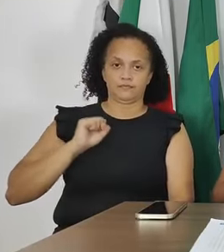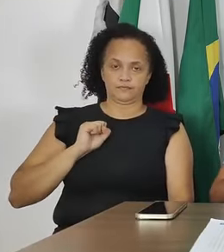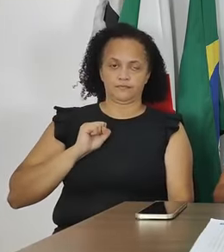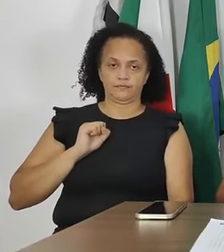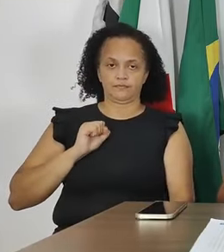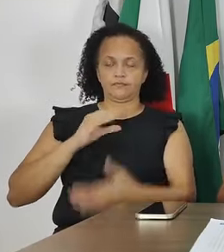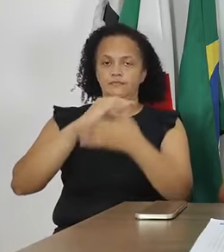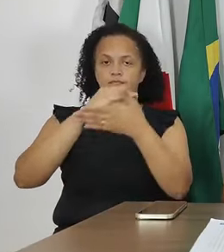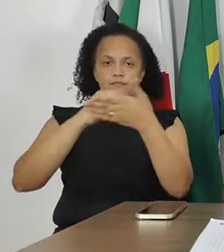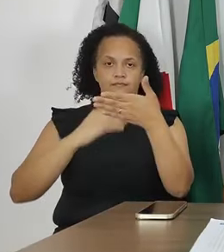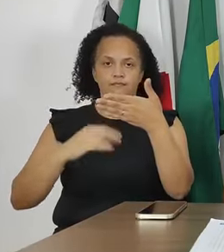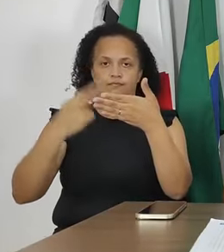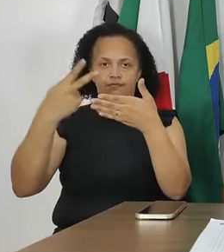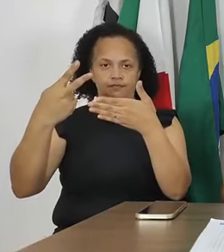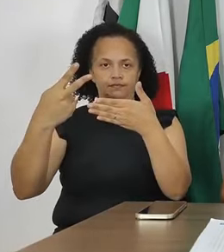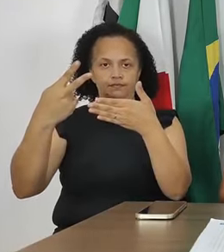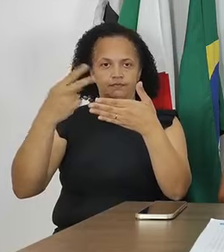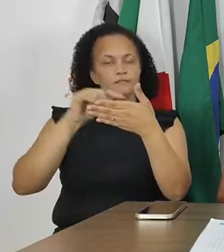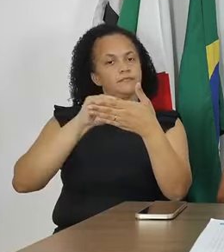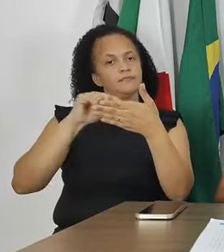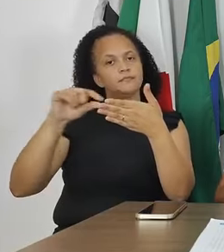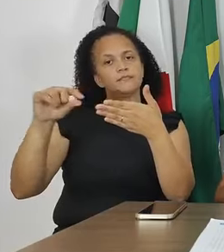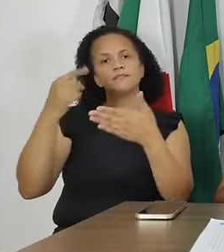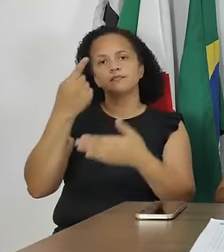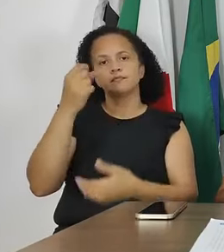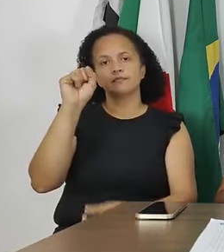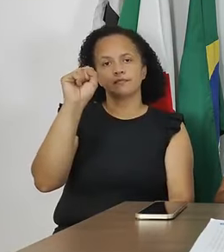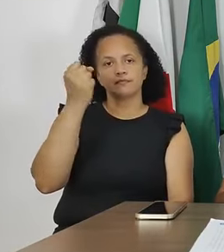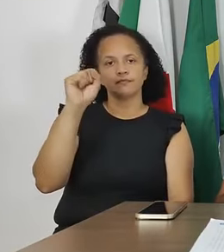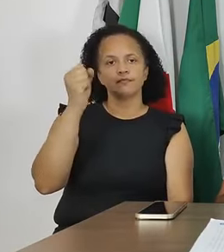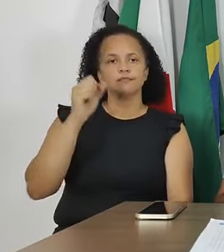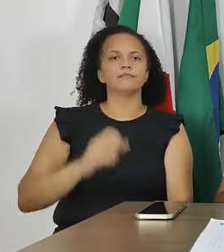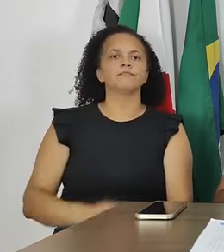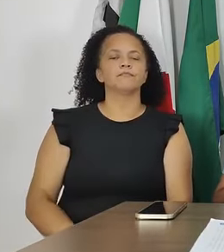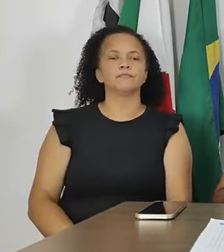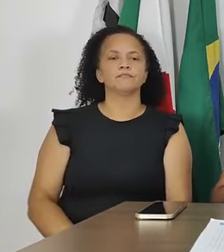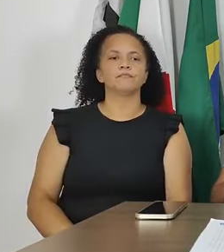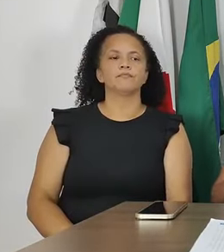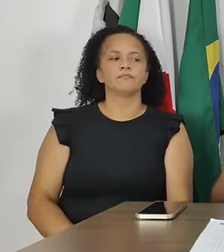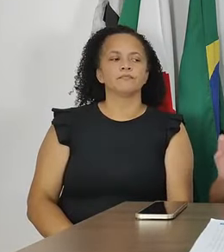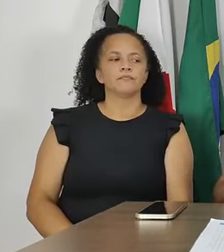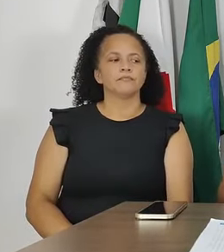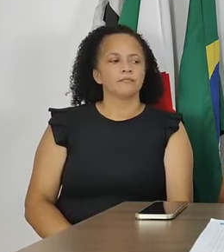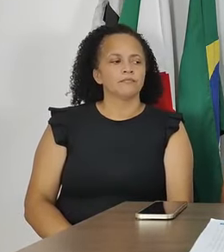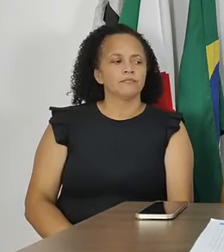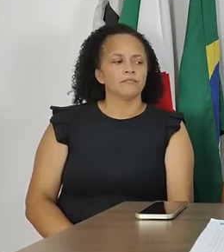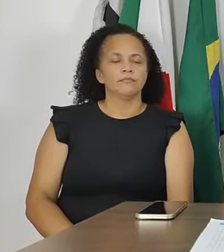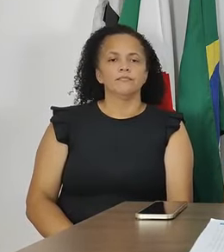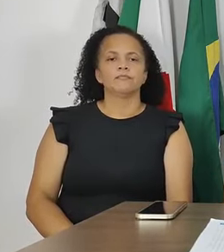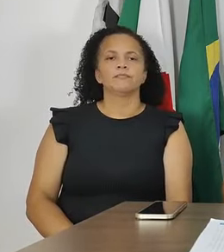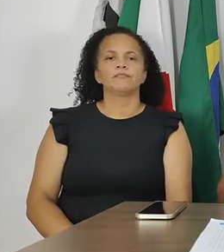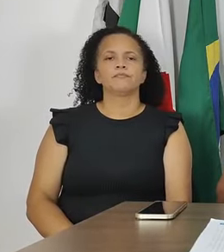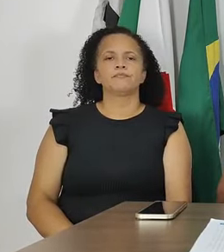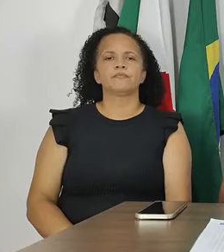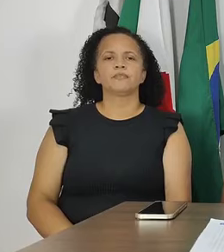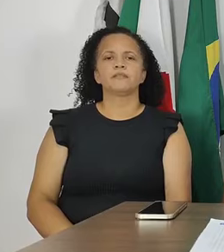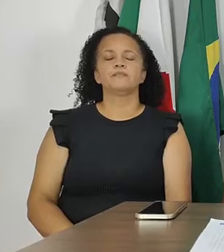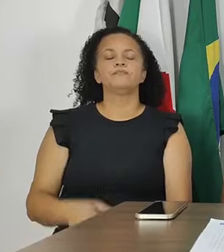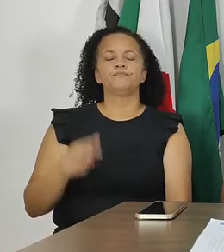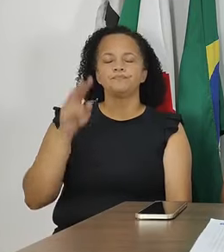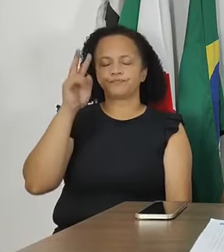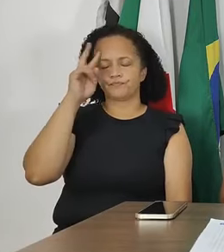Testamento, capítulo 2, versículo 18. Isso aqui é uma passagem que diz